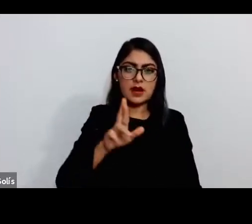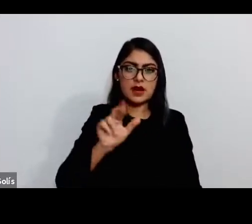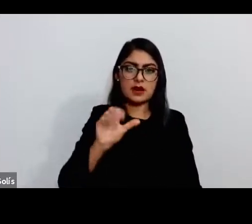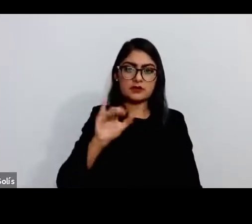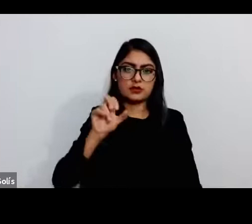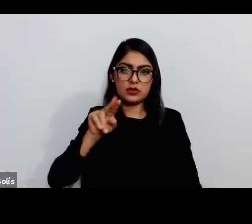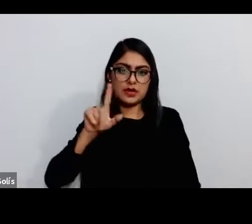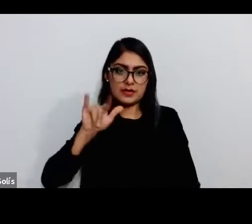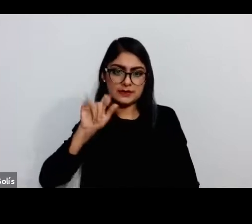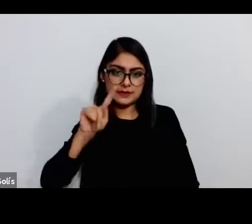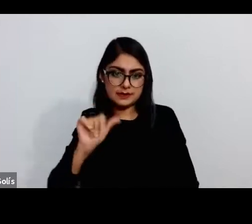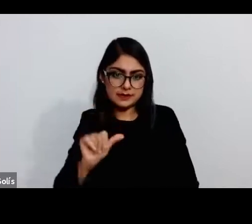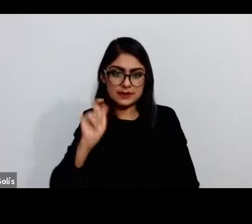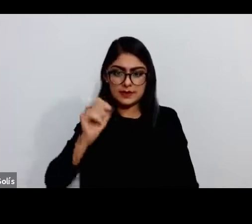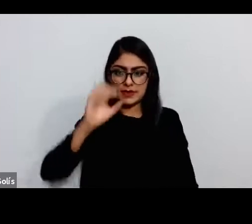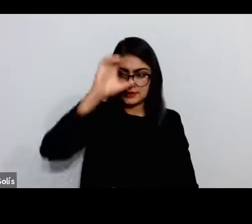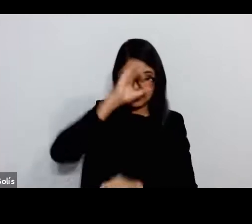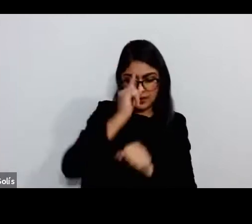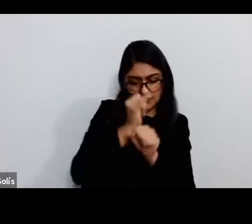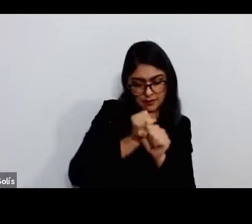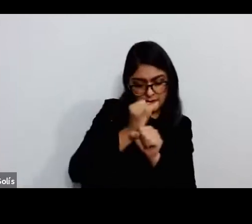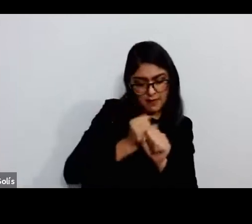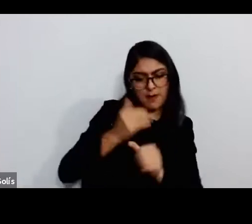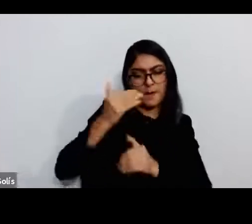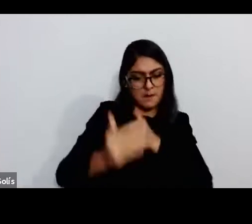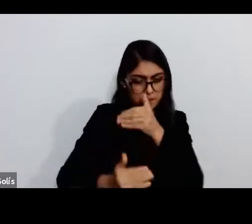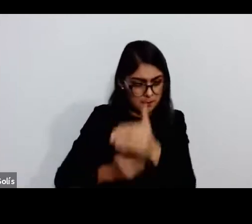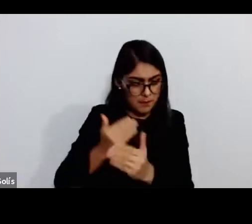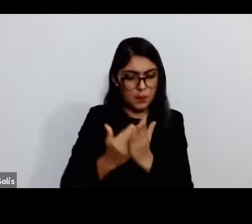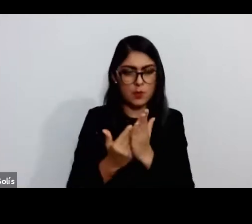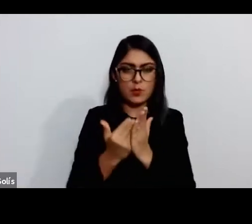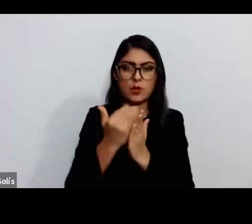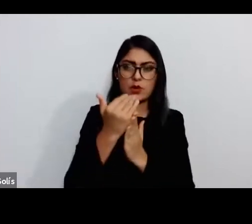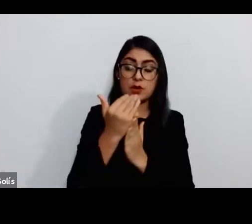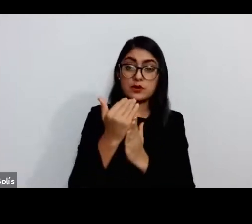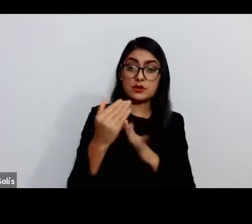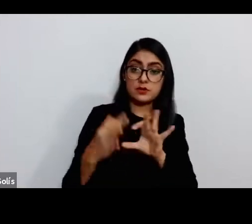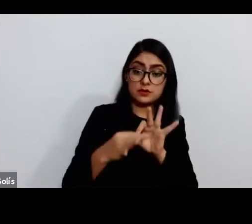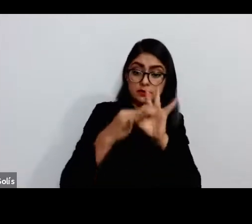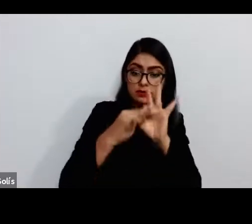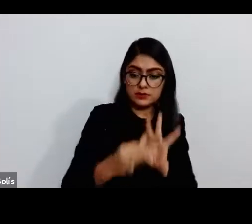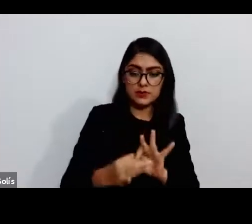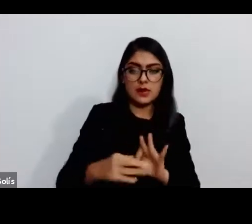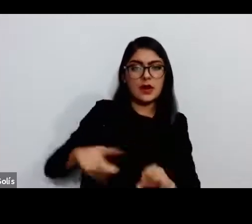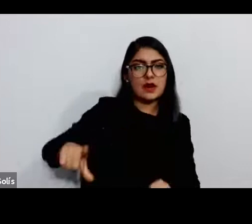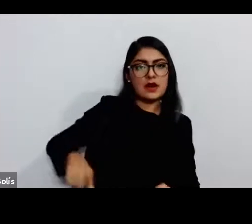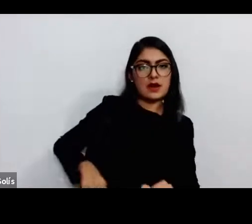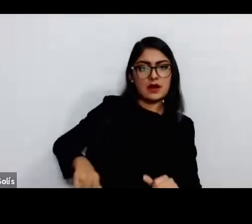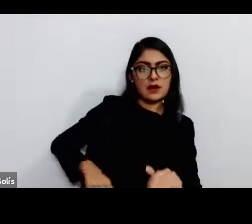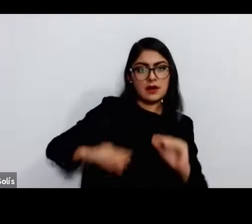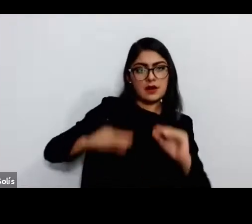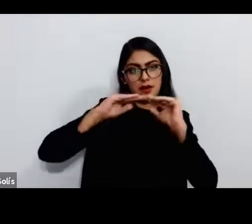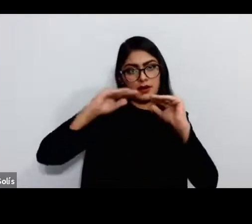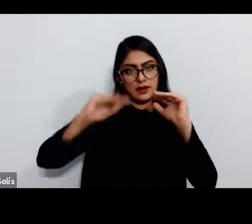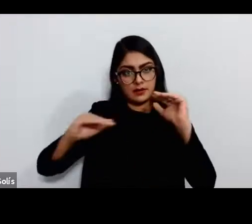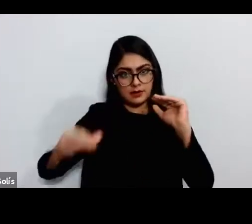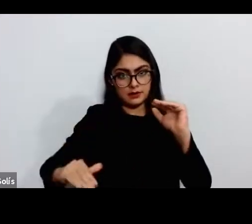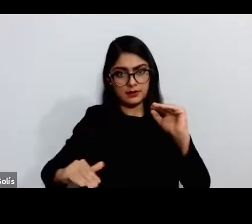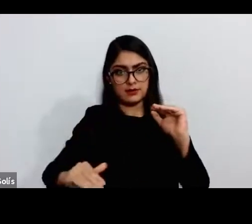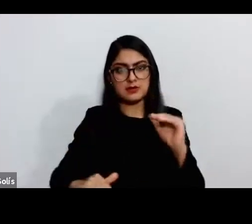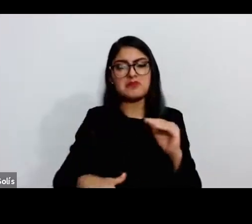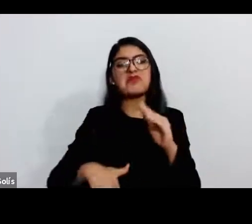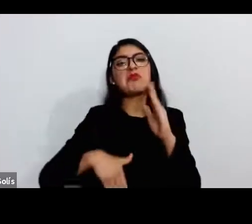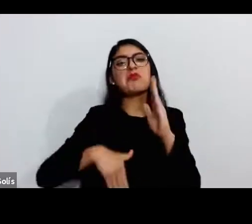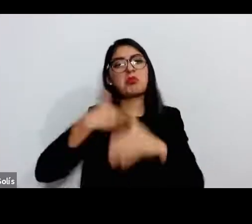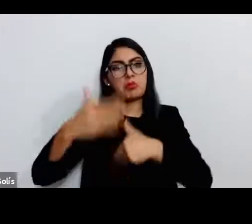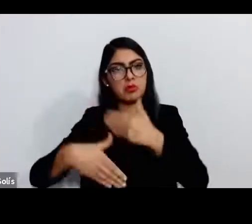científico, y que además están vinculados de manera muy importante con el Estado, ¿no? Esto cambiará más adelante, por